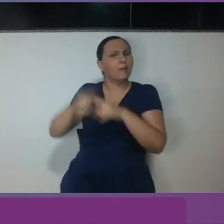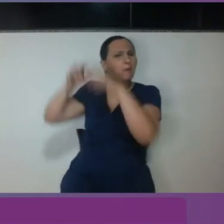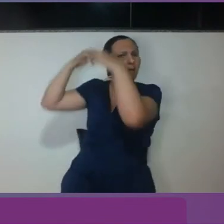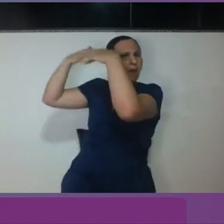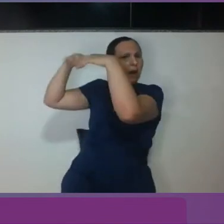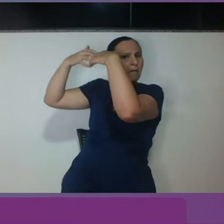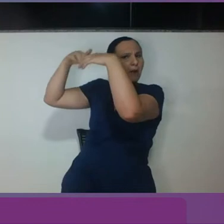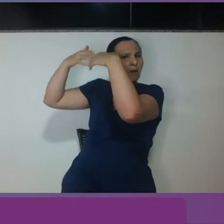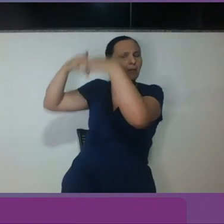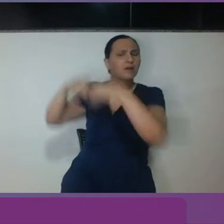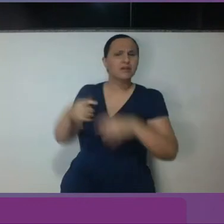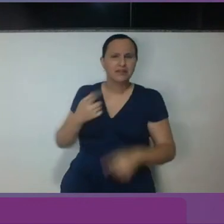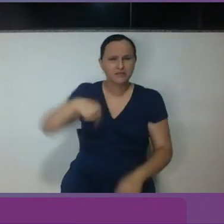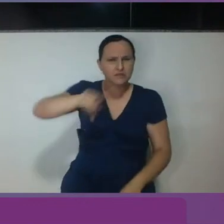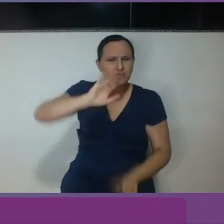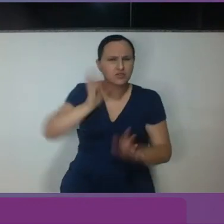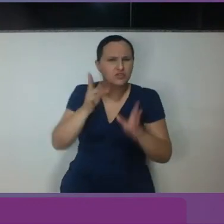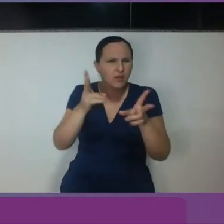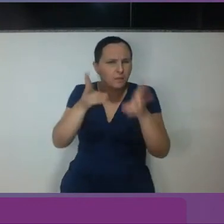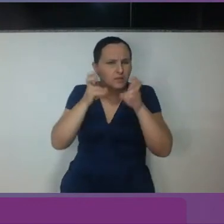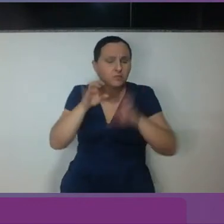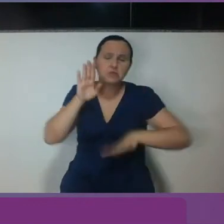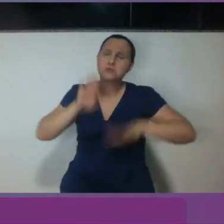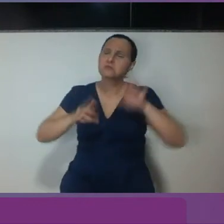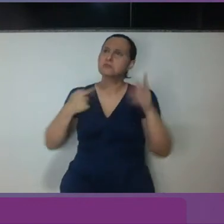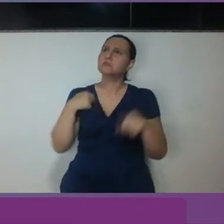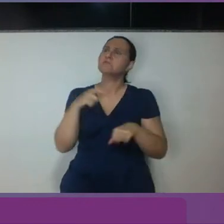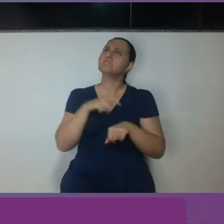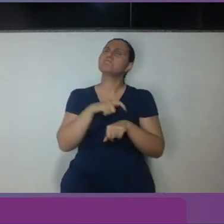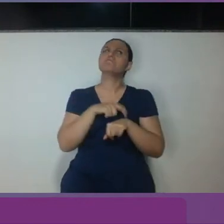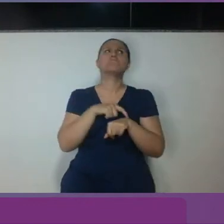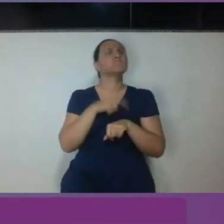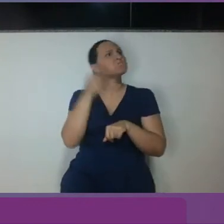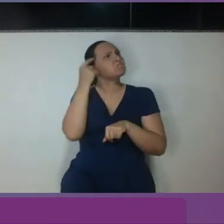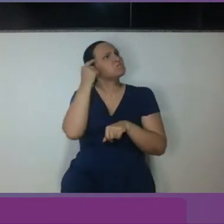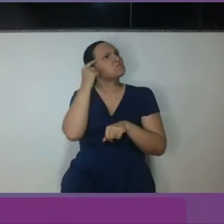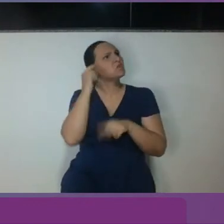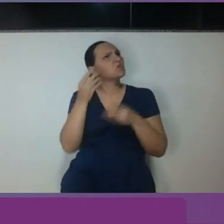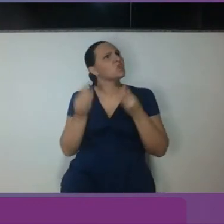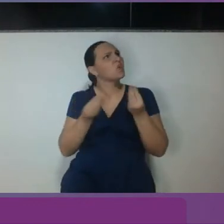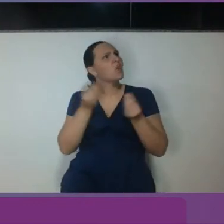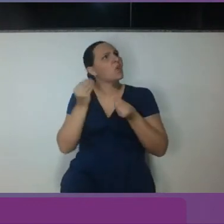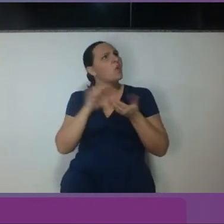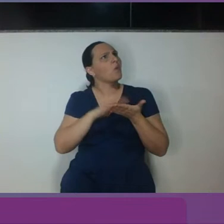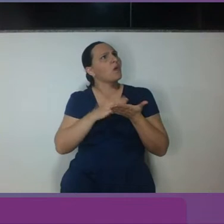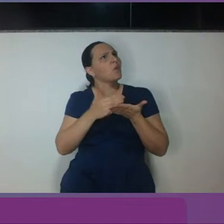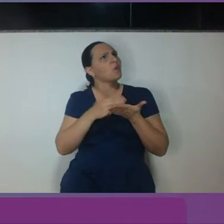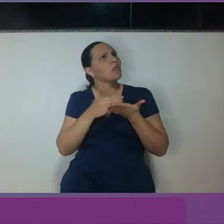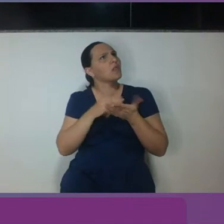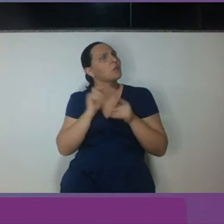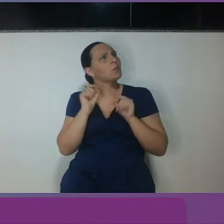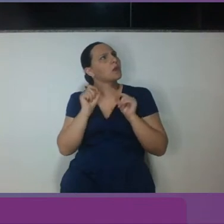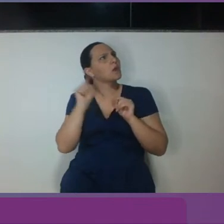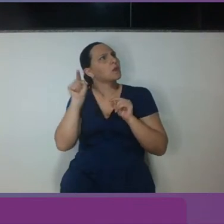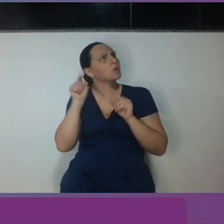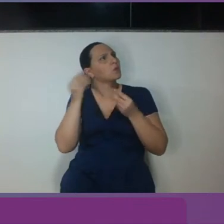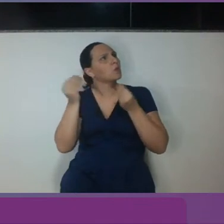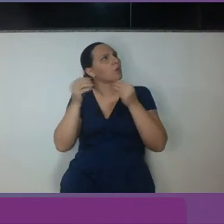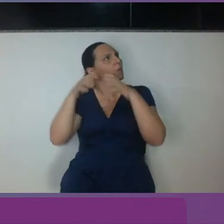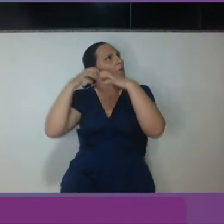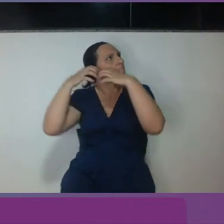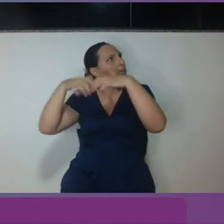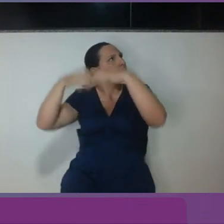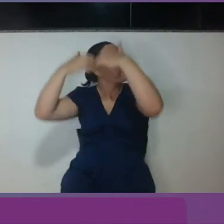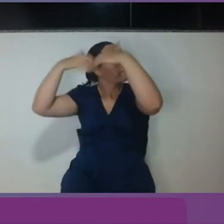interpreto isso? Quando você se faz essa pergunta, o seu cognitivo está trabalhando atrás